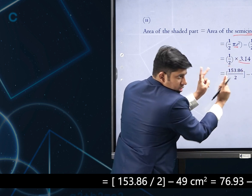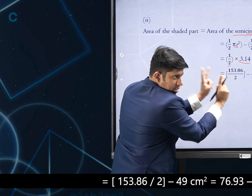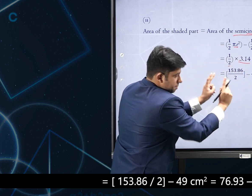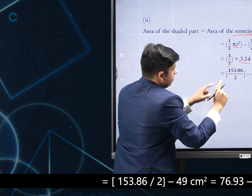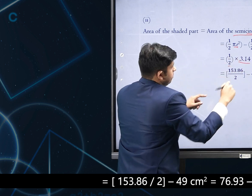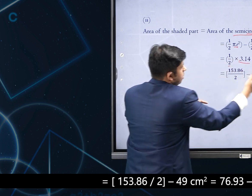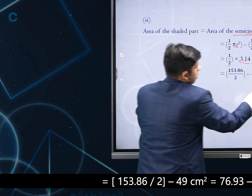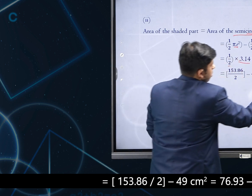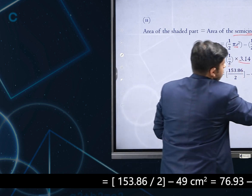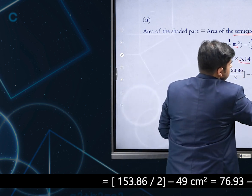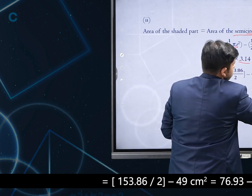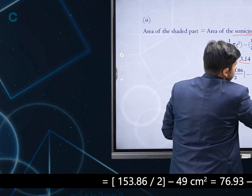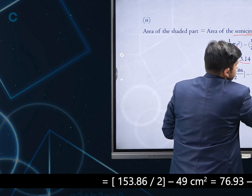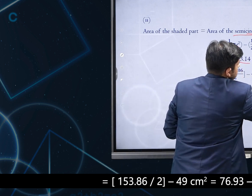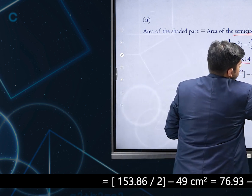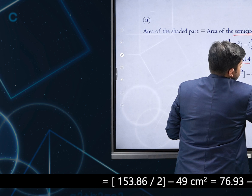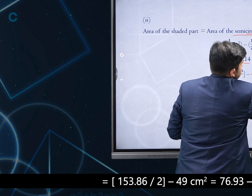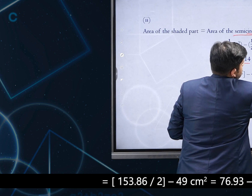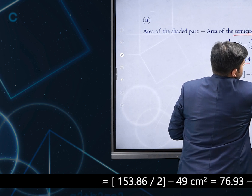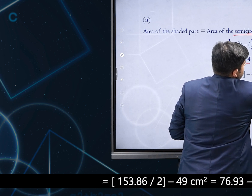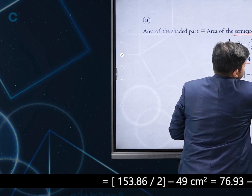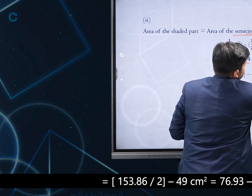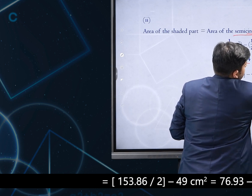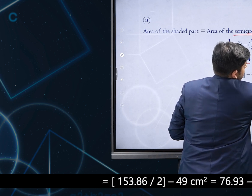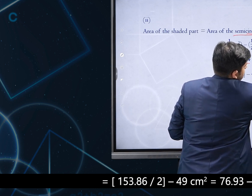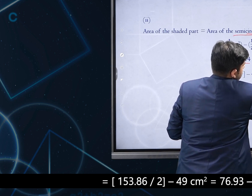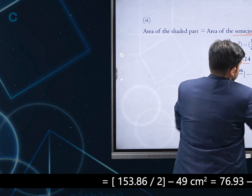153.86/2 మైనస్ 49 సెంటీమీటర్². =